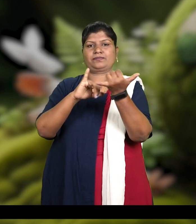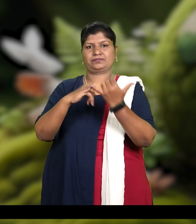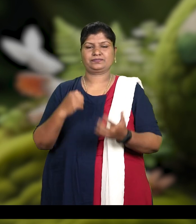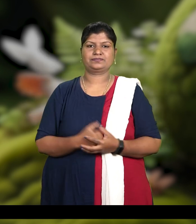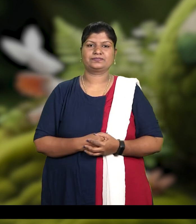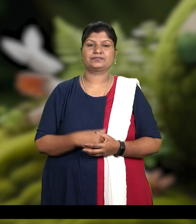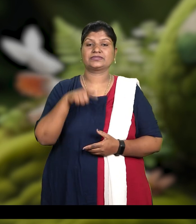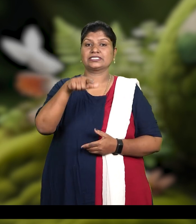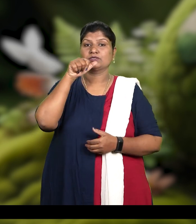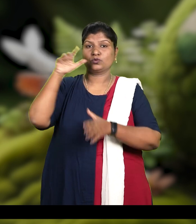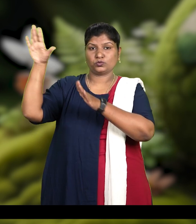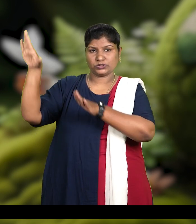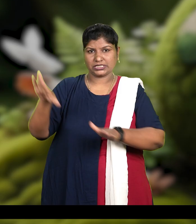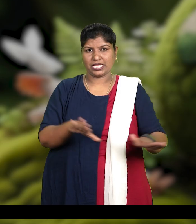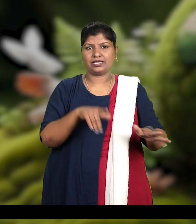धरणे विस्तीर्ण जमीन व्यापतात.